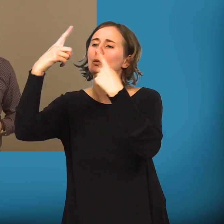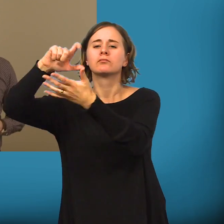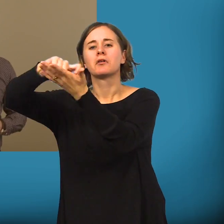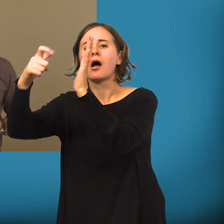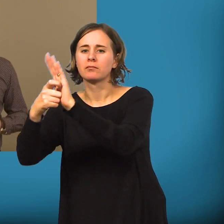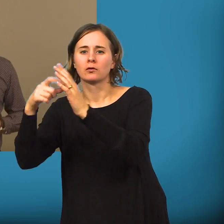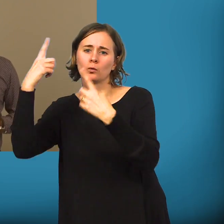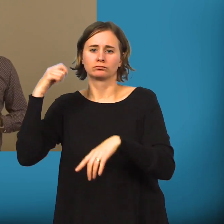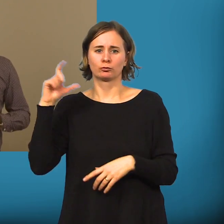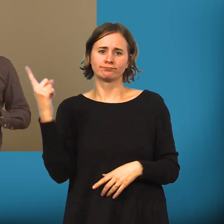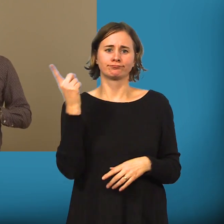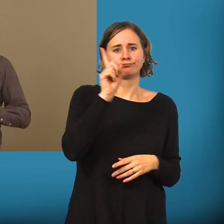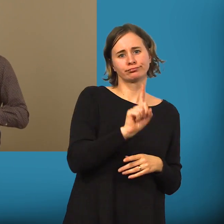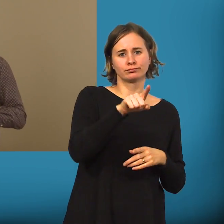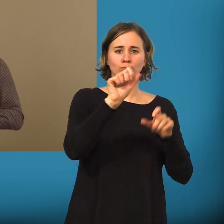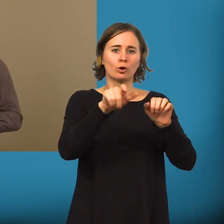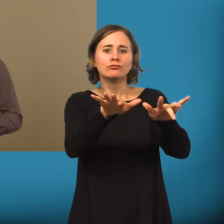galės perimti.